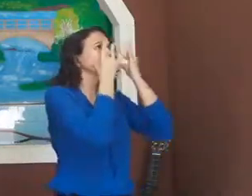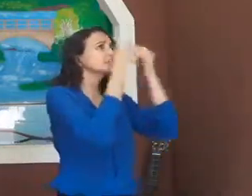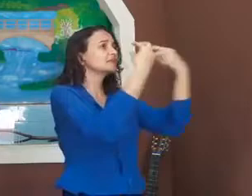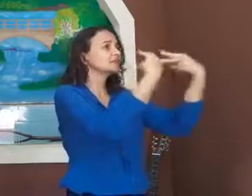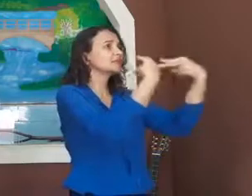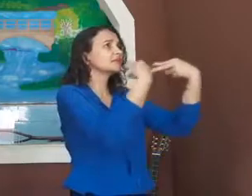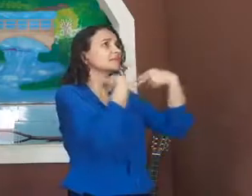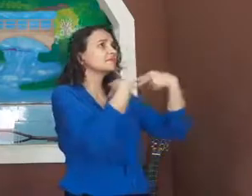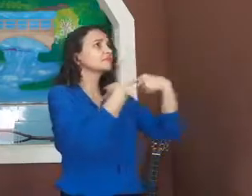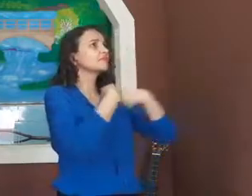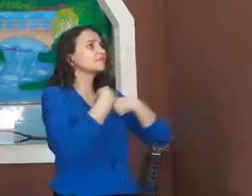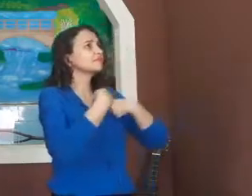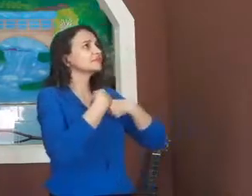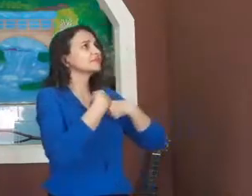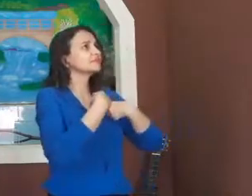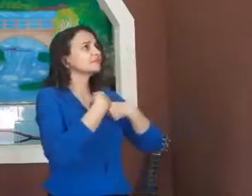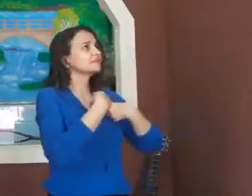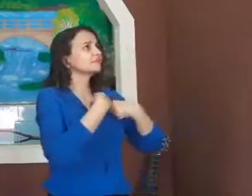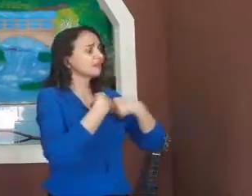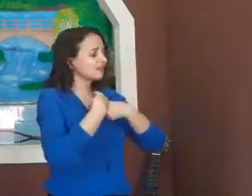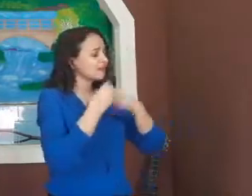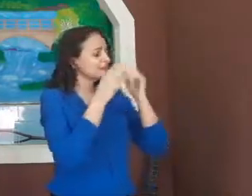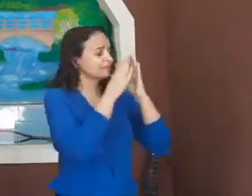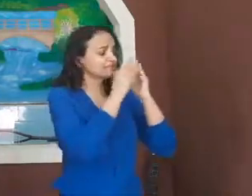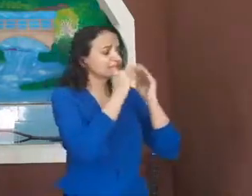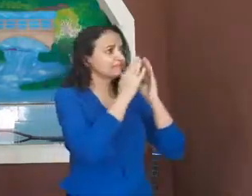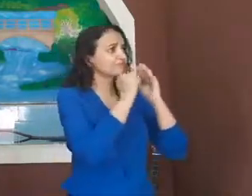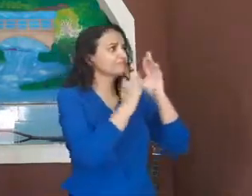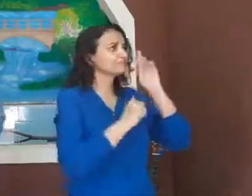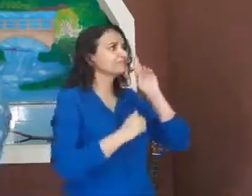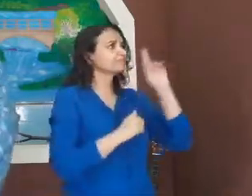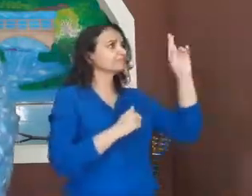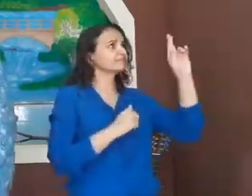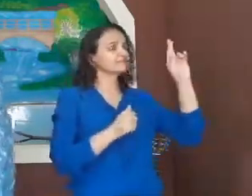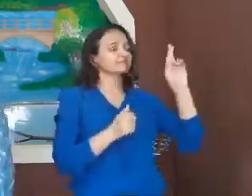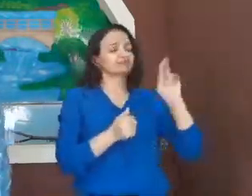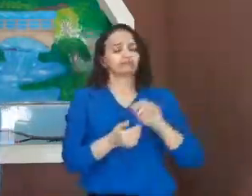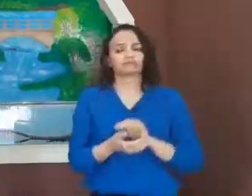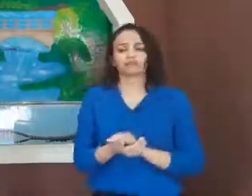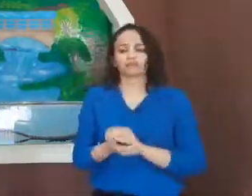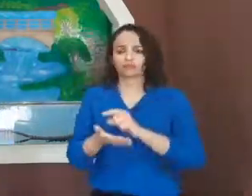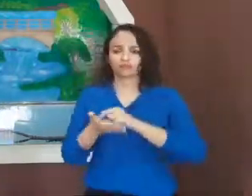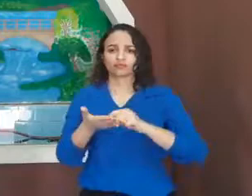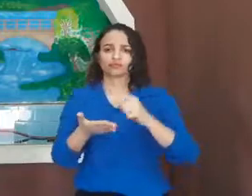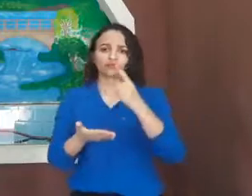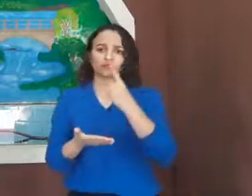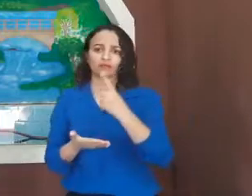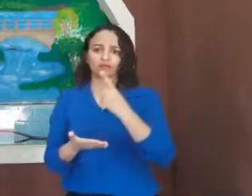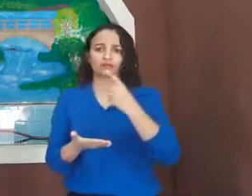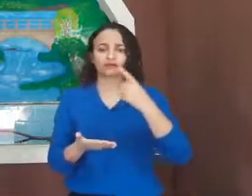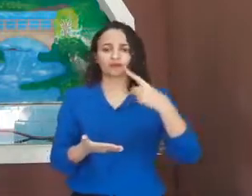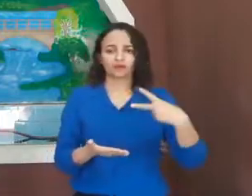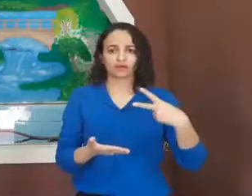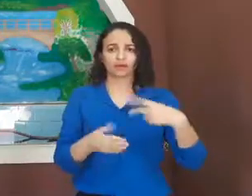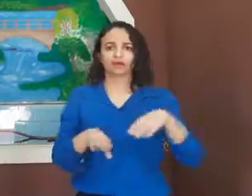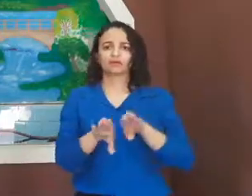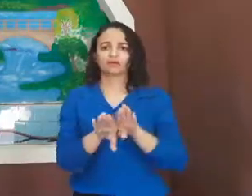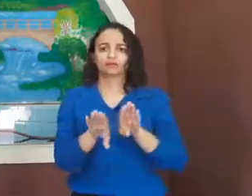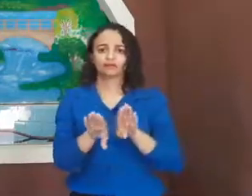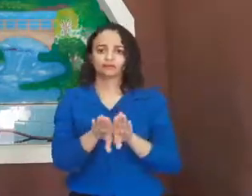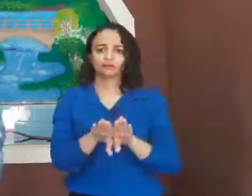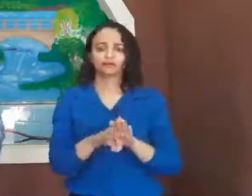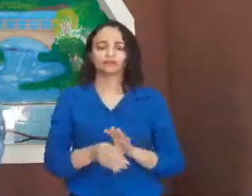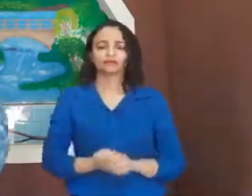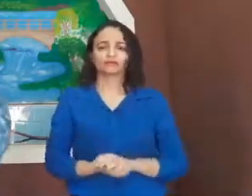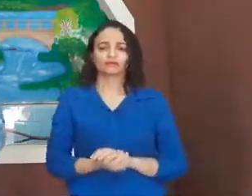teus ouvidos atentos à minha súplica. Versículo 1 e 2. Senhor, ouça.